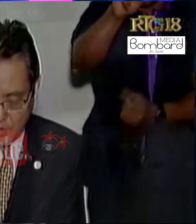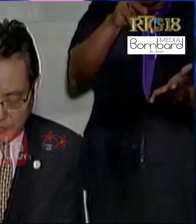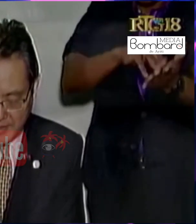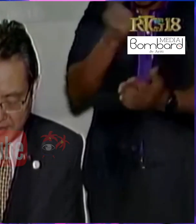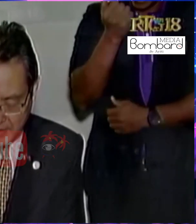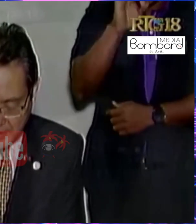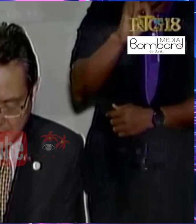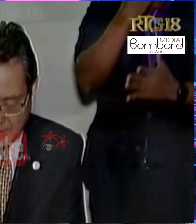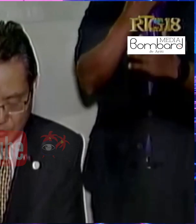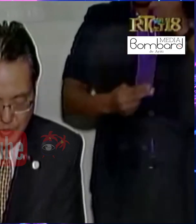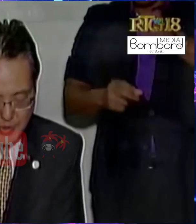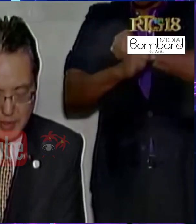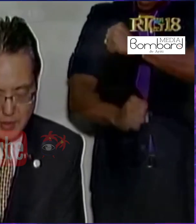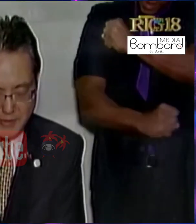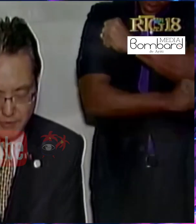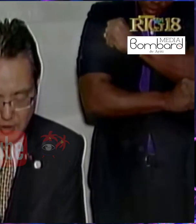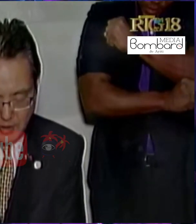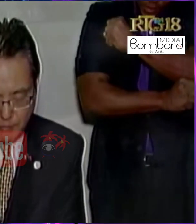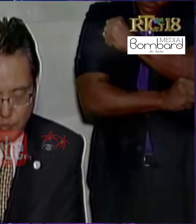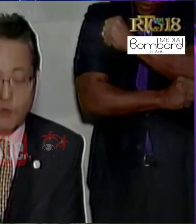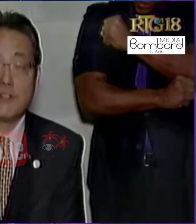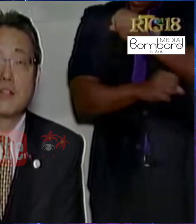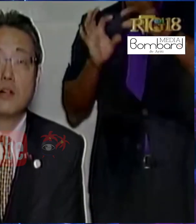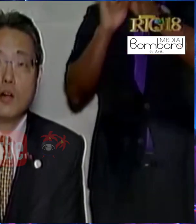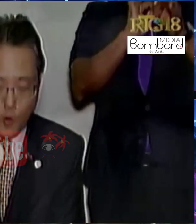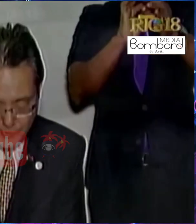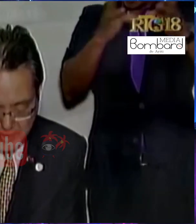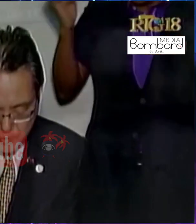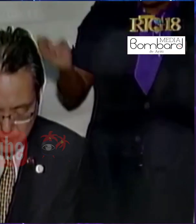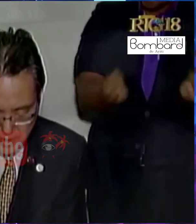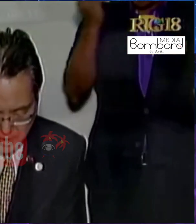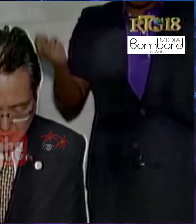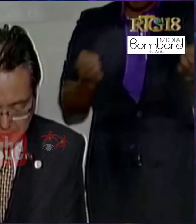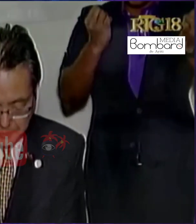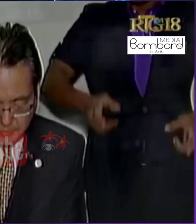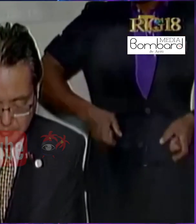fondations ont décidé d'unir leurs efforts pour offrir au gouvernement